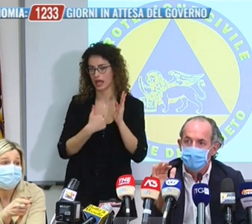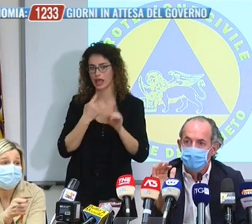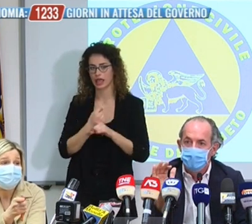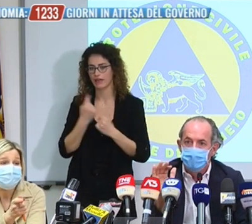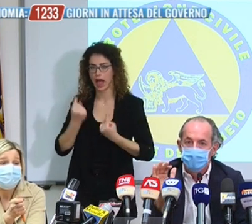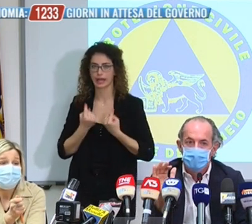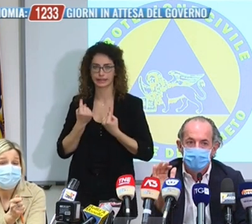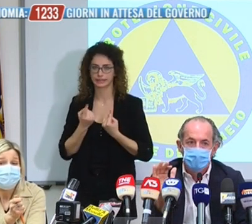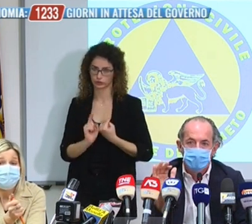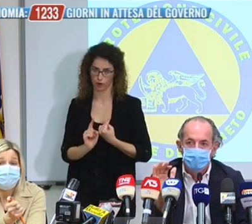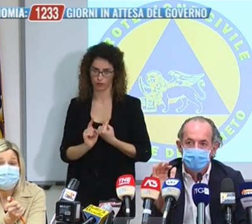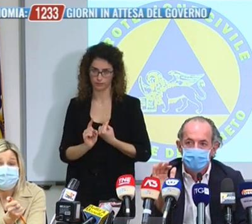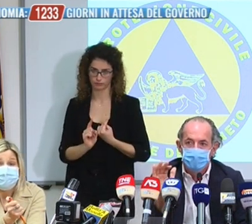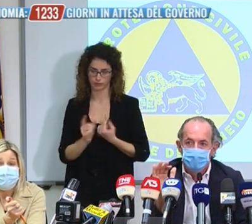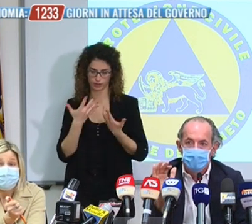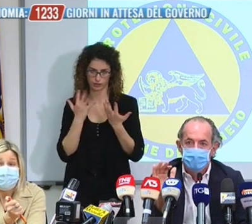chiaro.